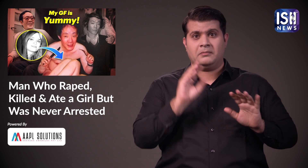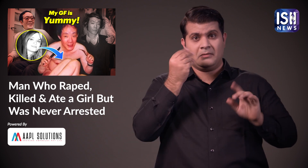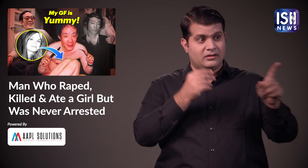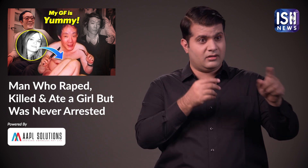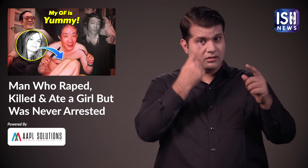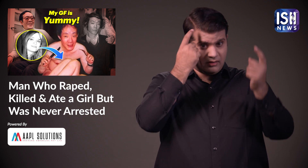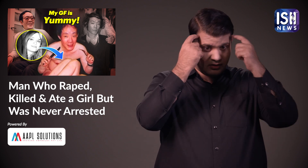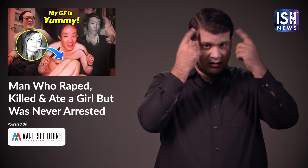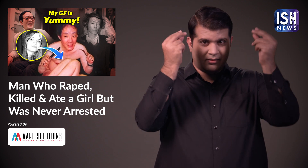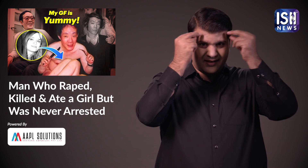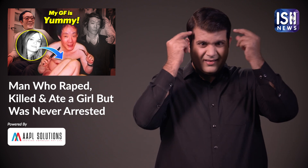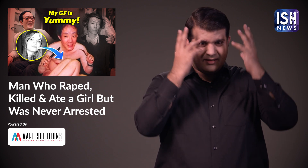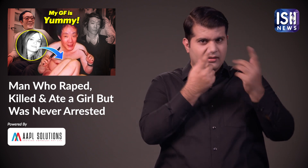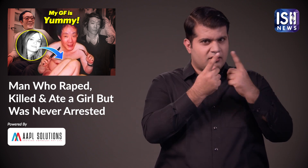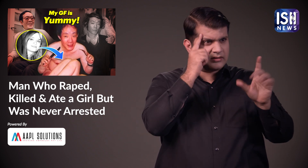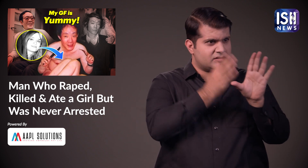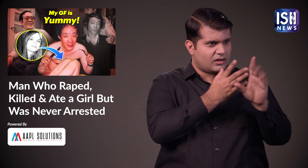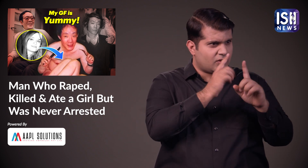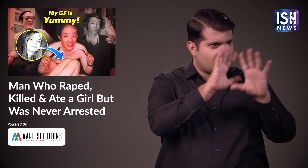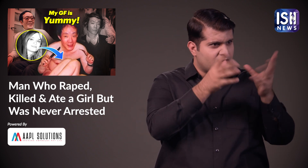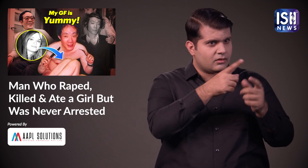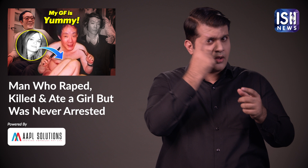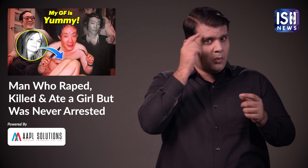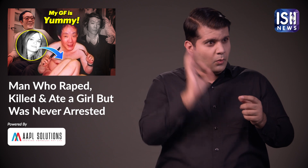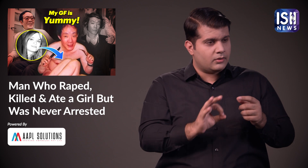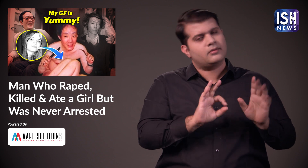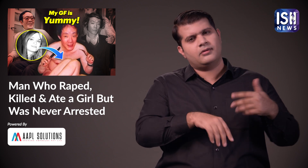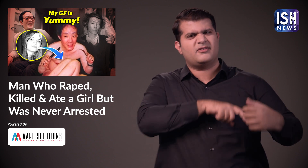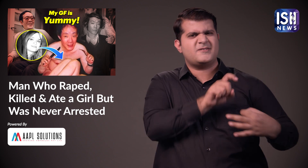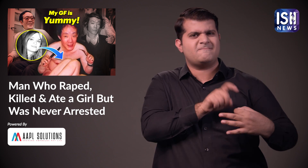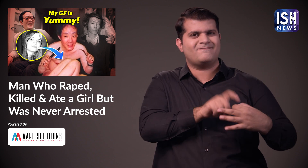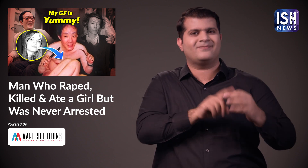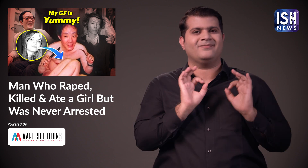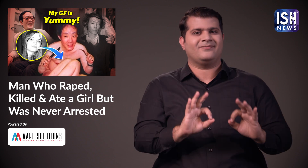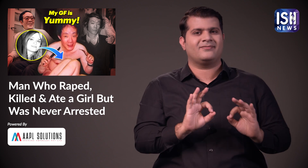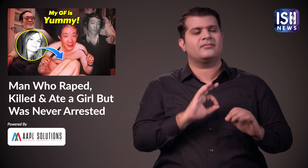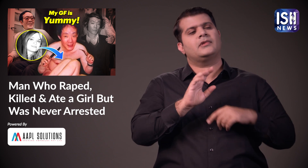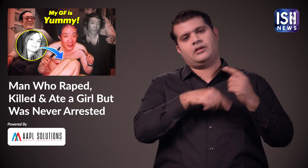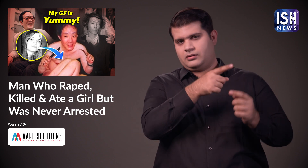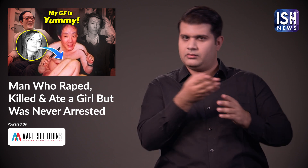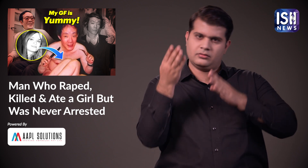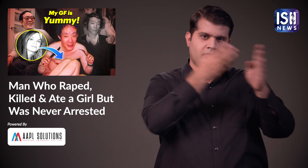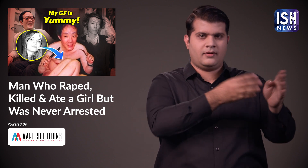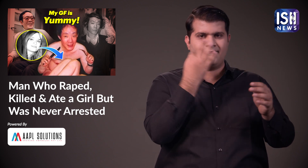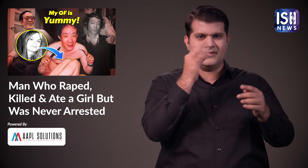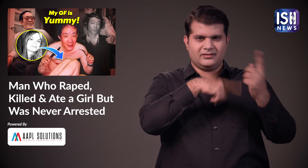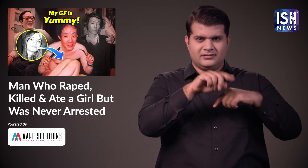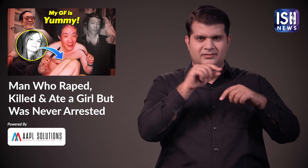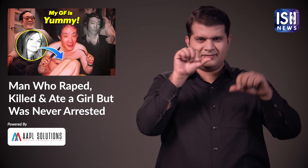इसलिए उसका मनोवैज्ञानिक रूप से आकलन किया गया और फिर उससे पूछताछ की गई। उसे मनोवैज्ञानिक मूल्यांकन